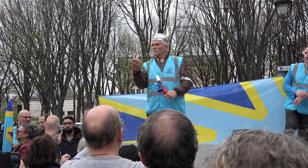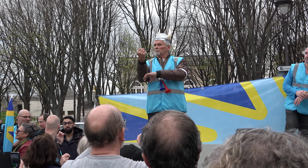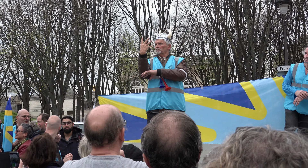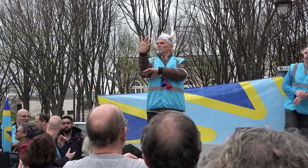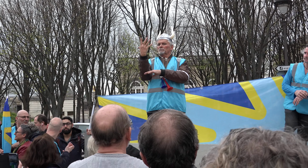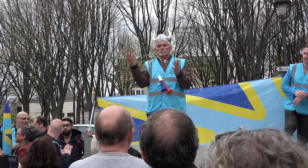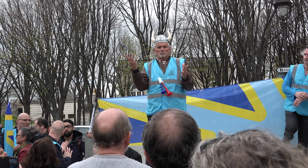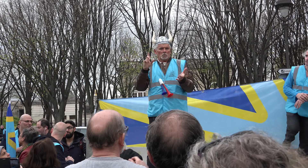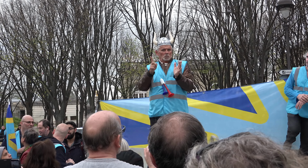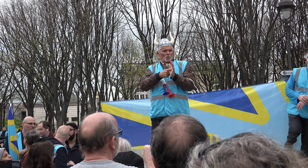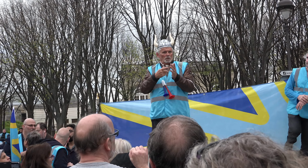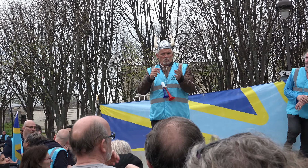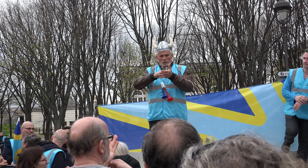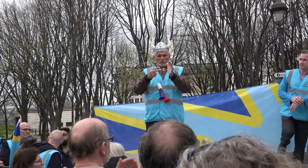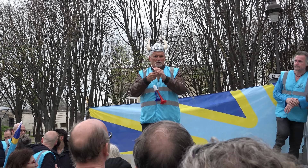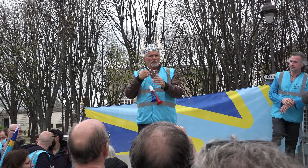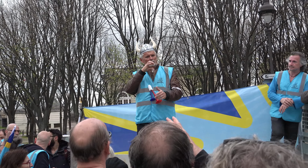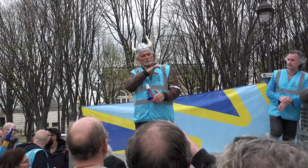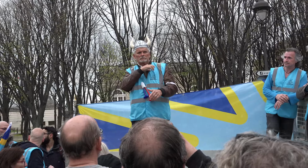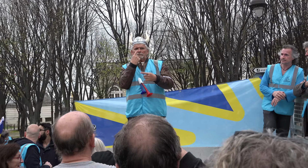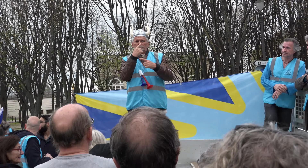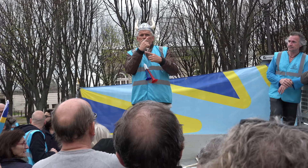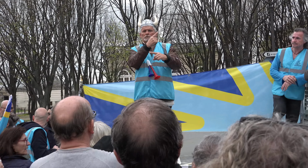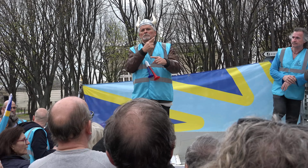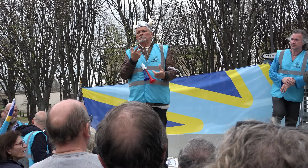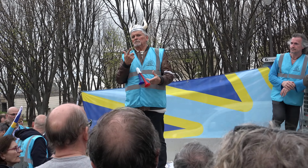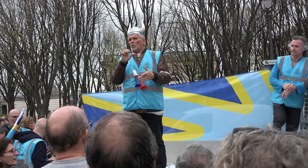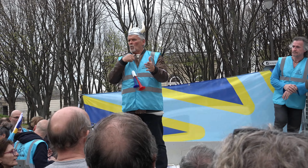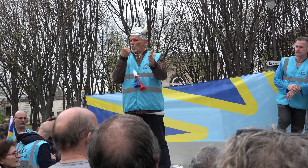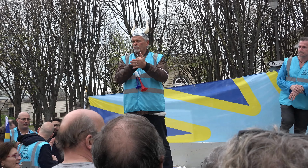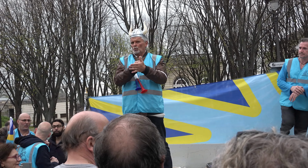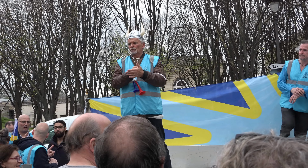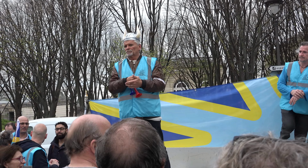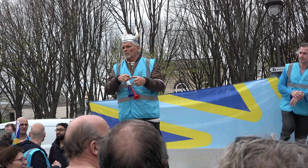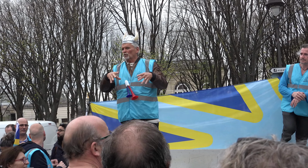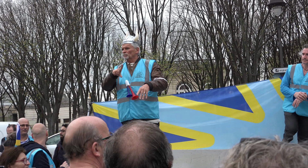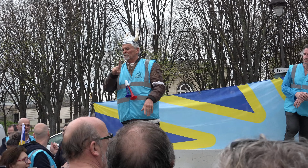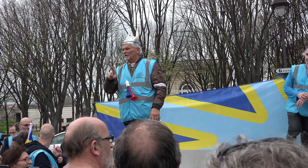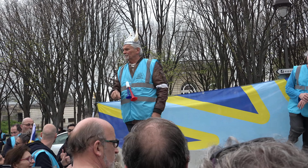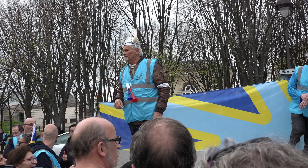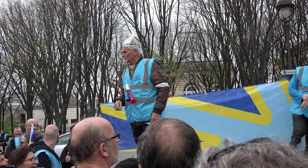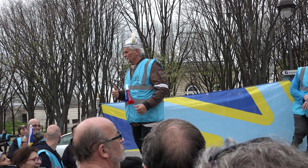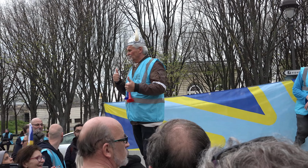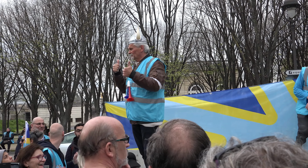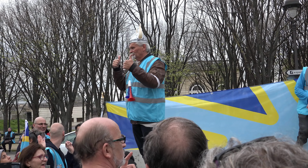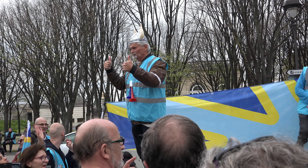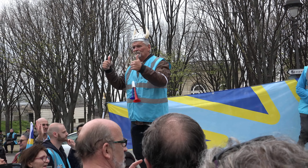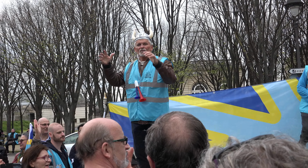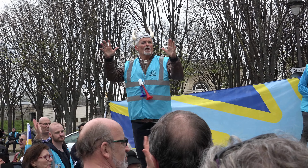voudrait que l'interprète puisse, on voudrait avoir le choix, pouvoir choisir le fait d'avoir ou non un interprète à l'image et d'une taille